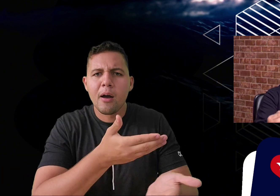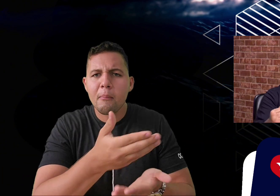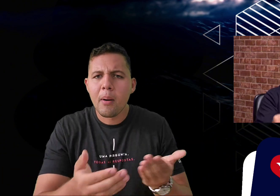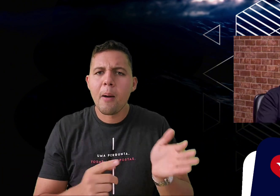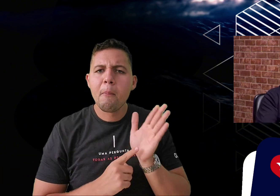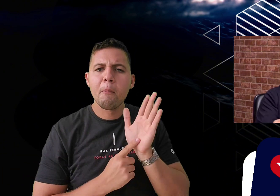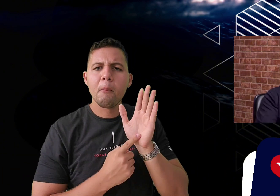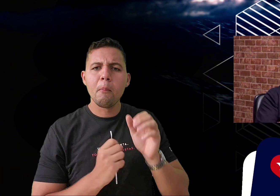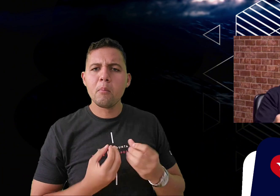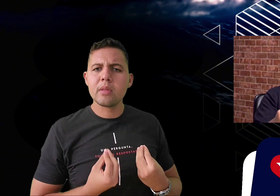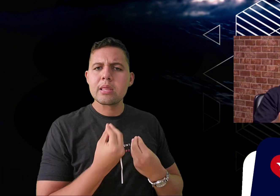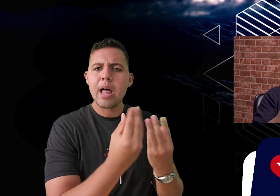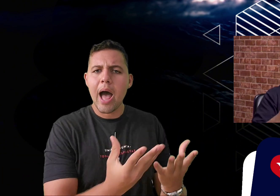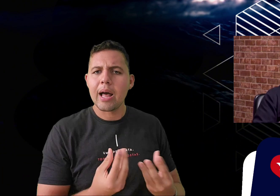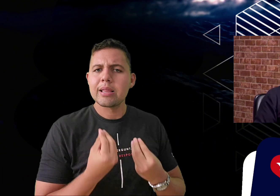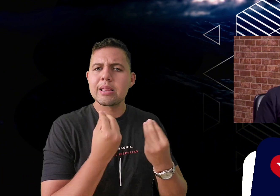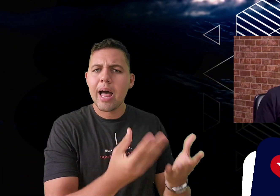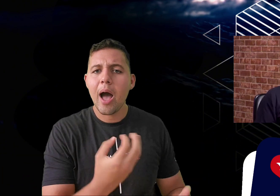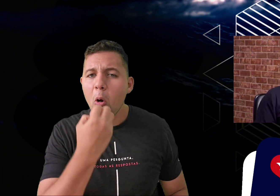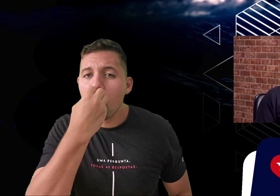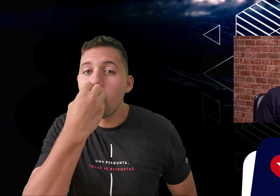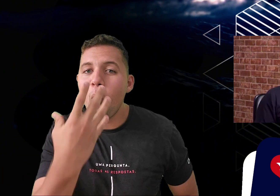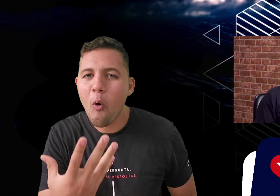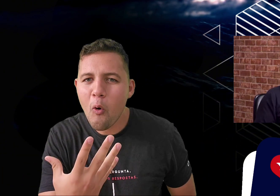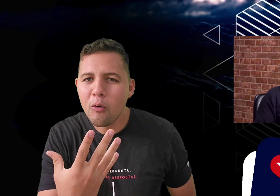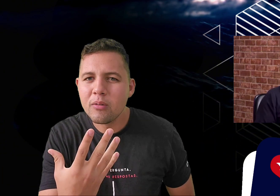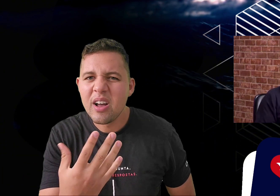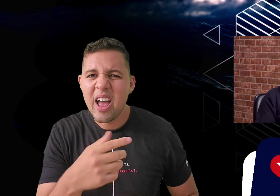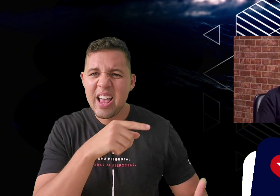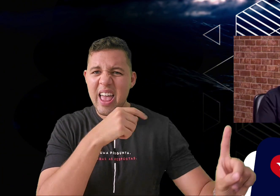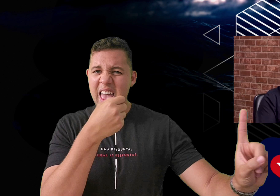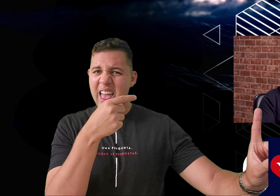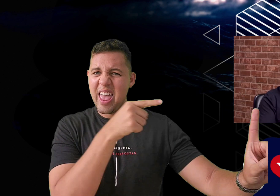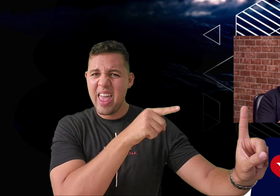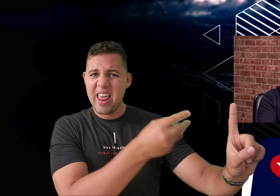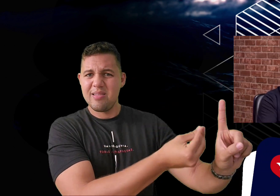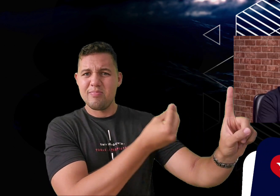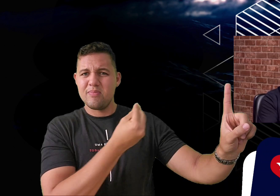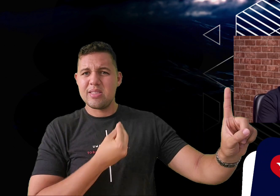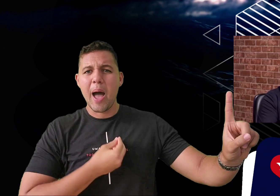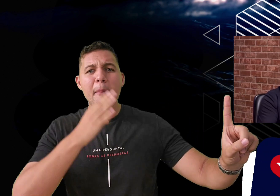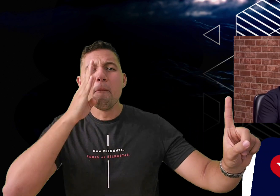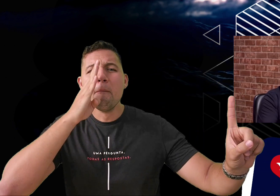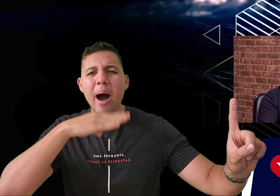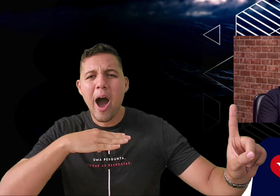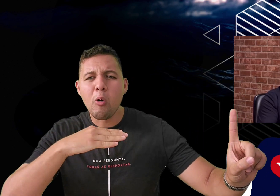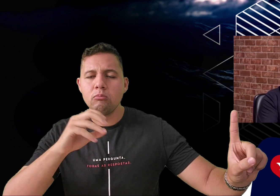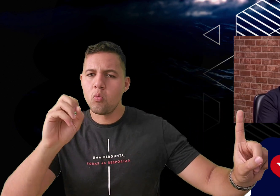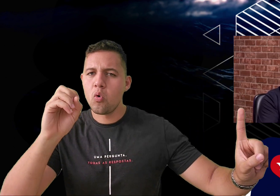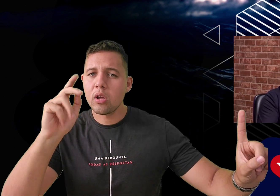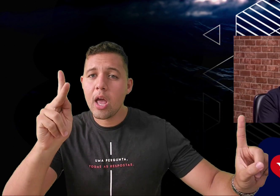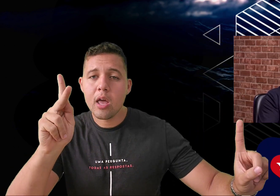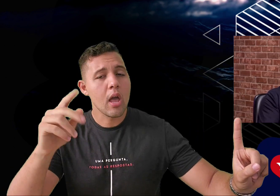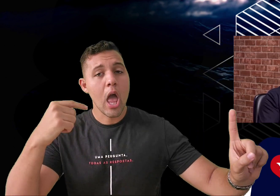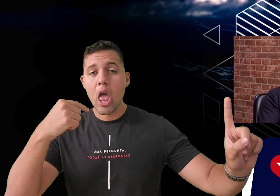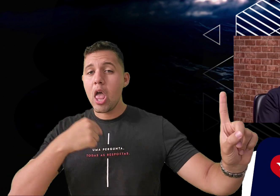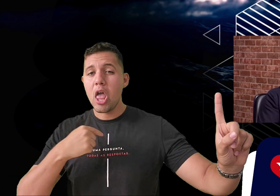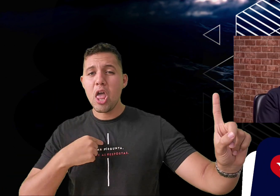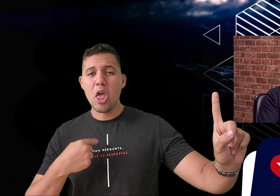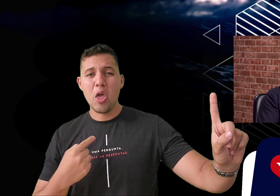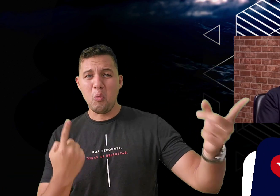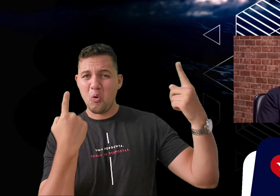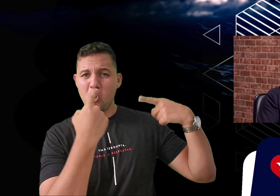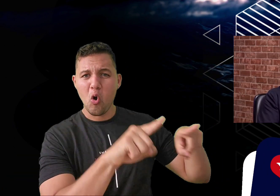familiares, mesmo que eles te paguem de volta com o mal, mas você paga o mal com o bem. Assim você deve